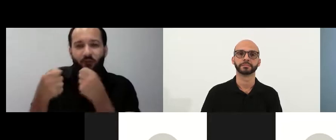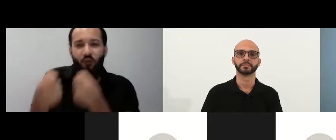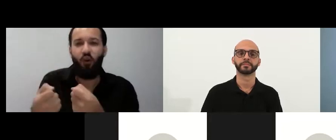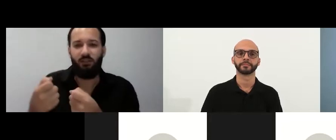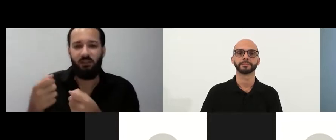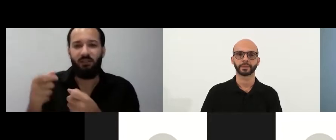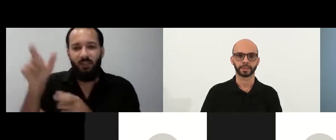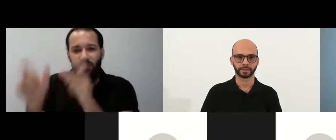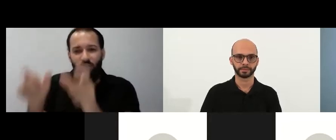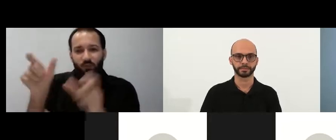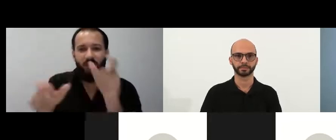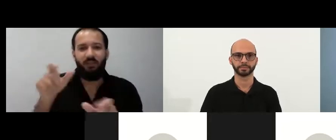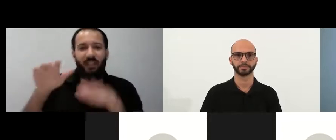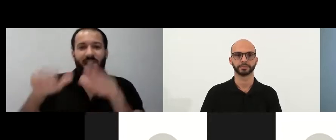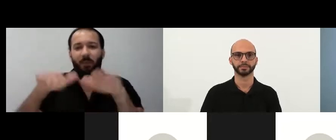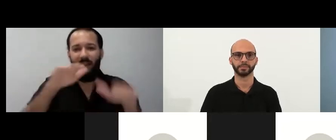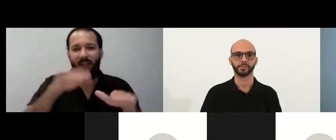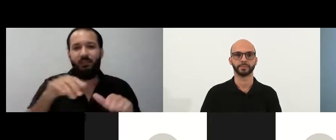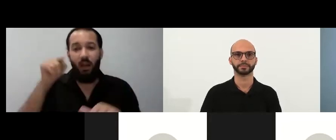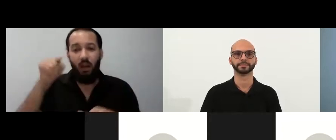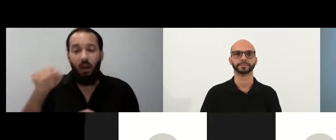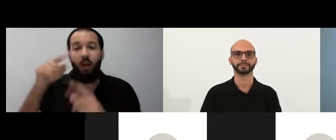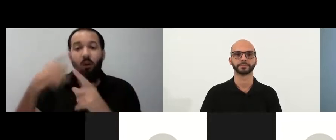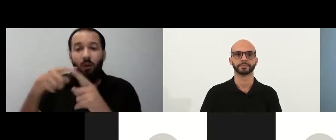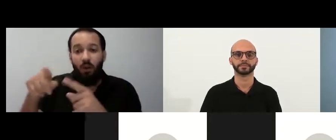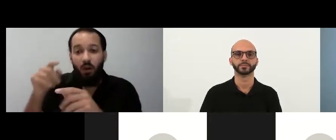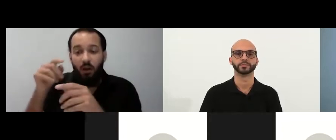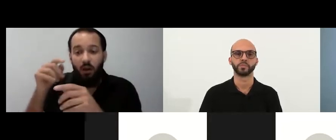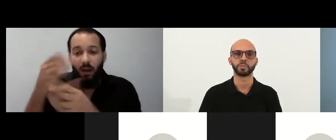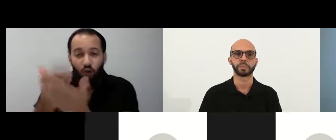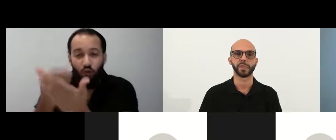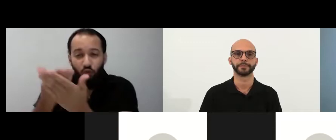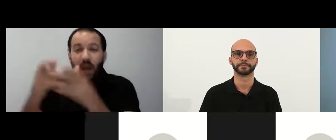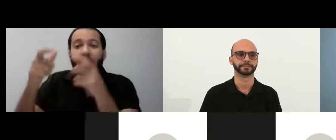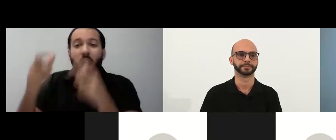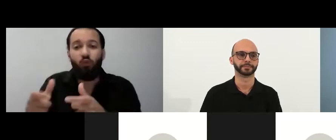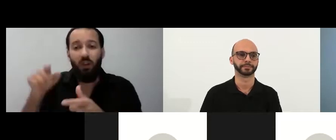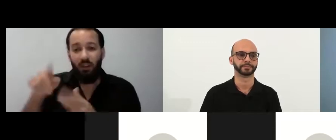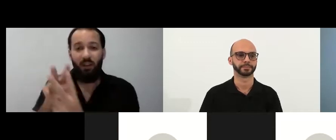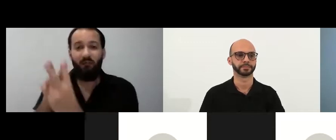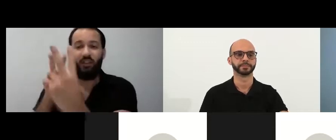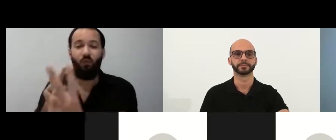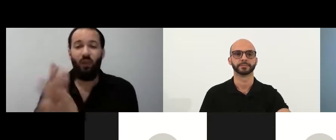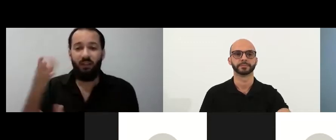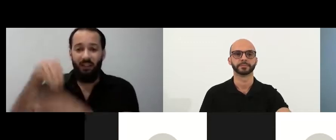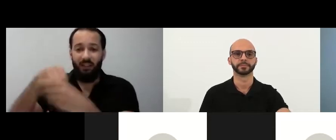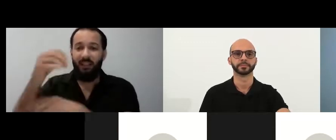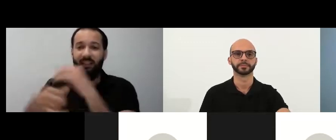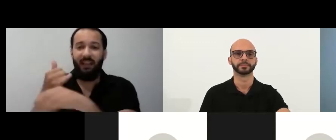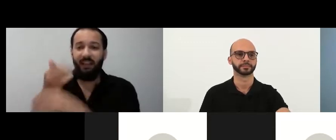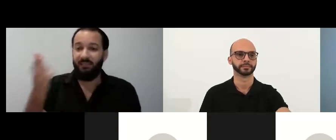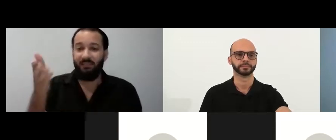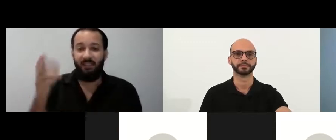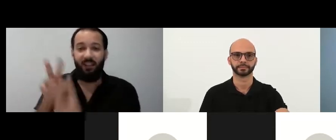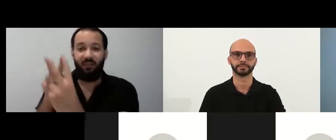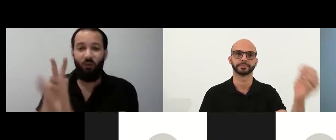com o contato isso melhora, mas claro, depende de cada um. E estudando aonde? Na